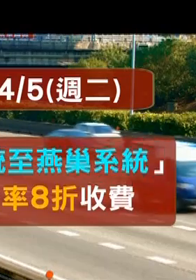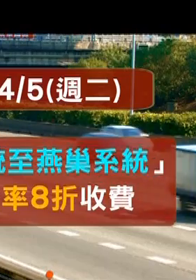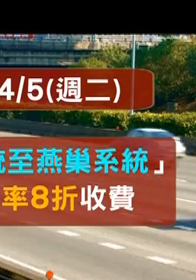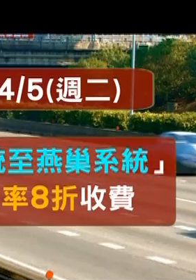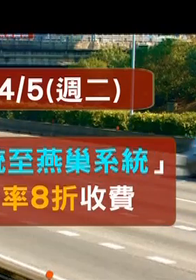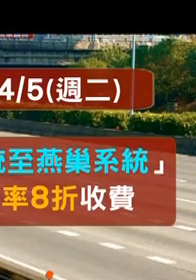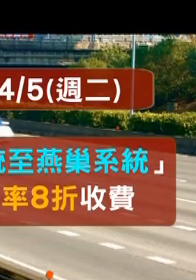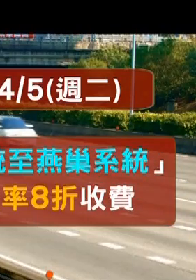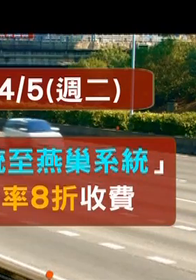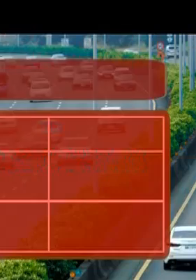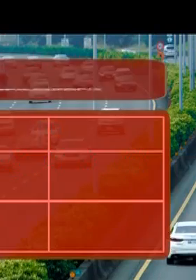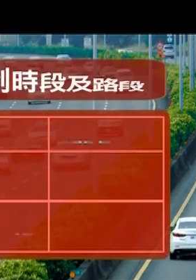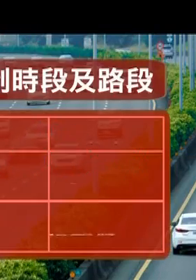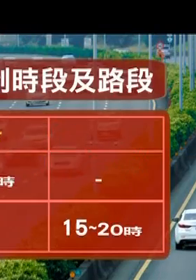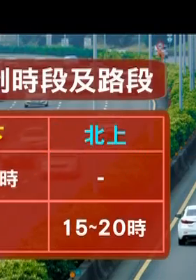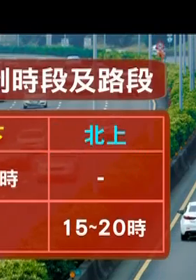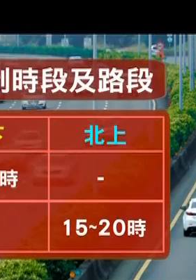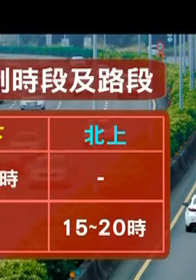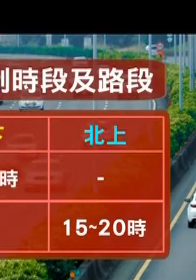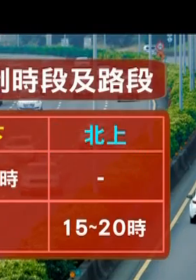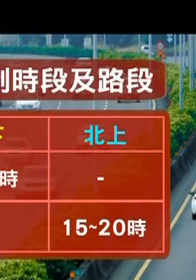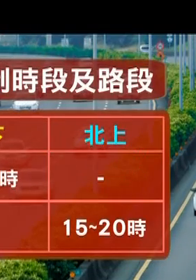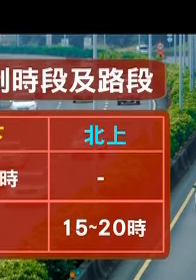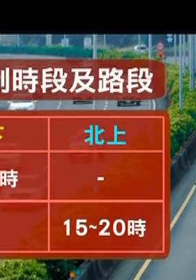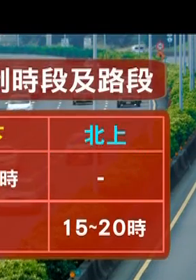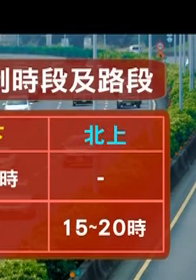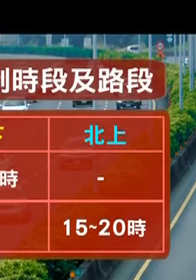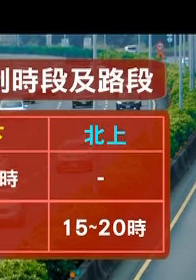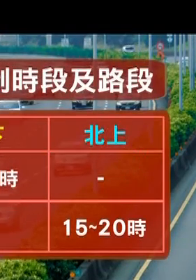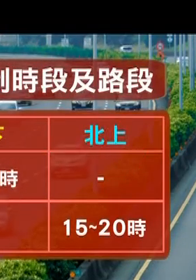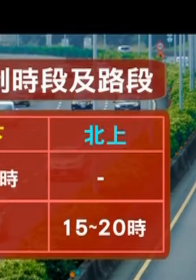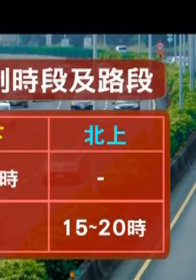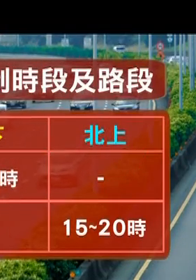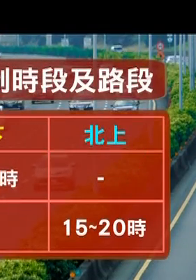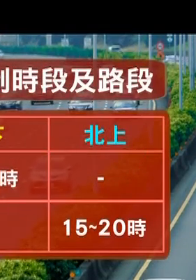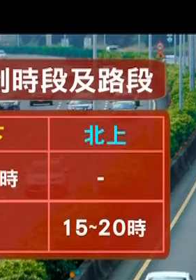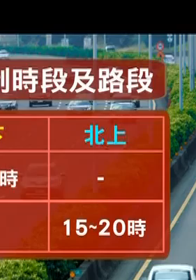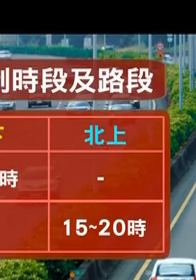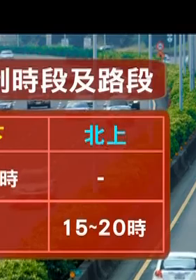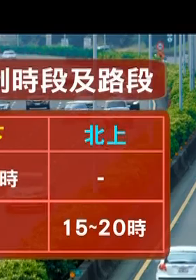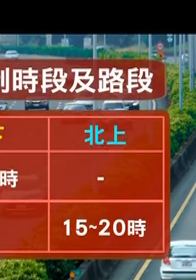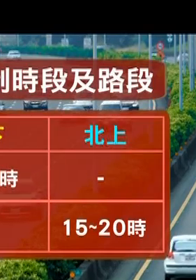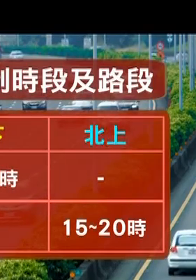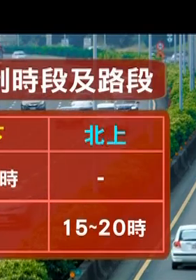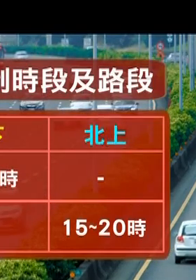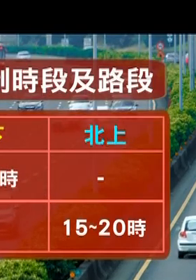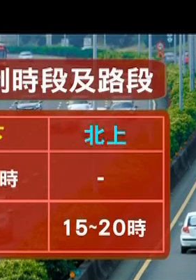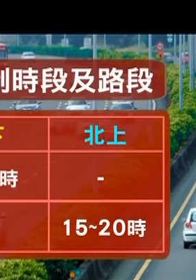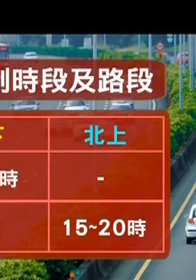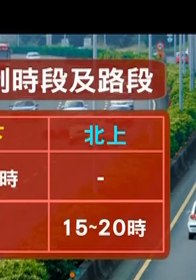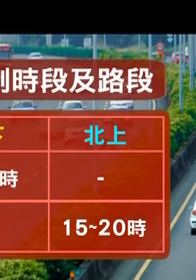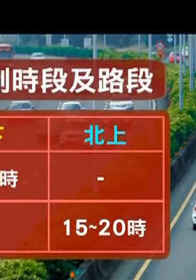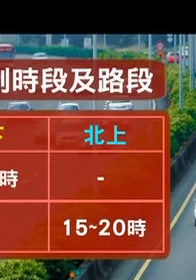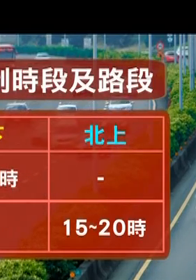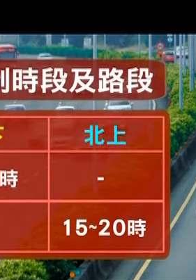费，国五于23日7至12时南下，4、5日15至20时北上，高承载管